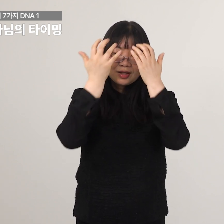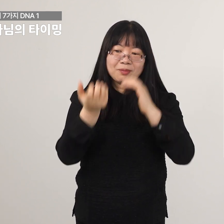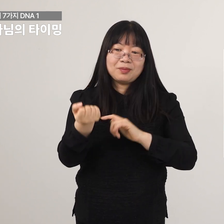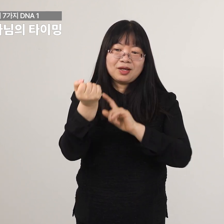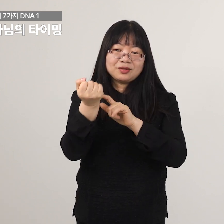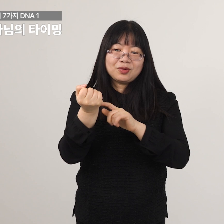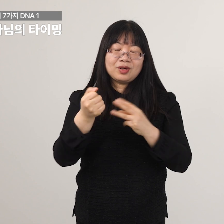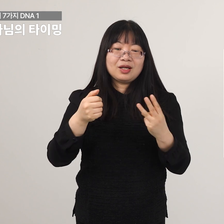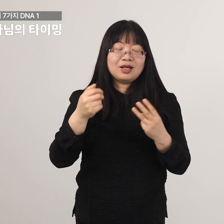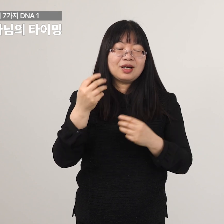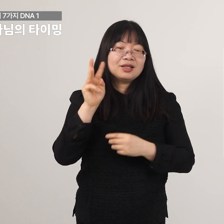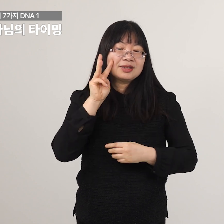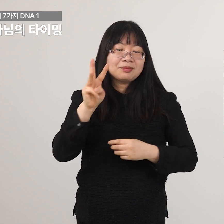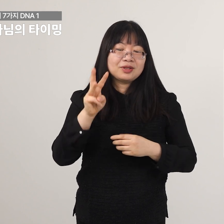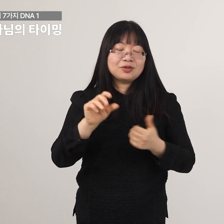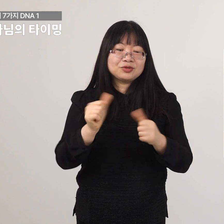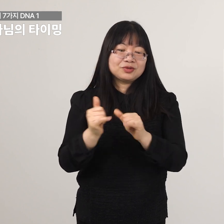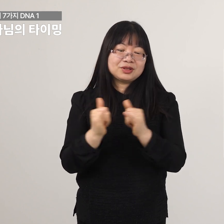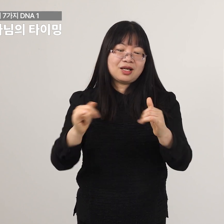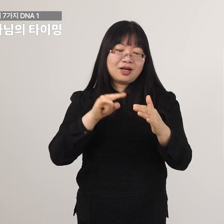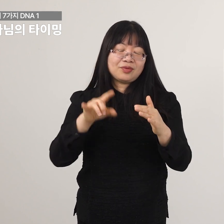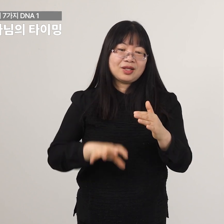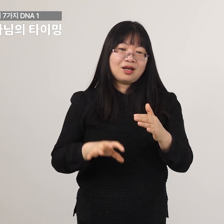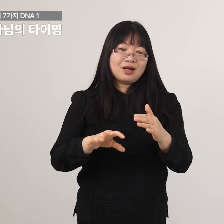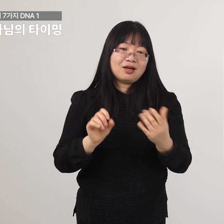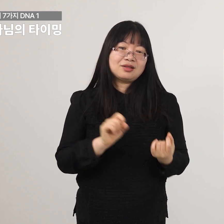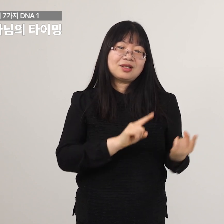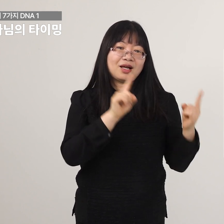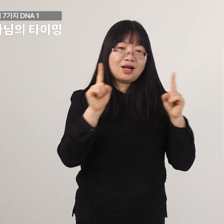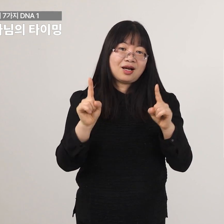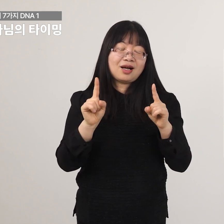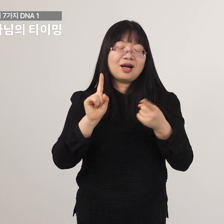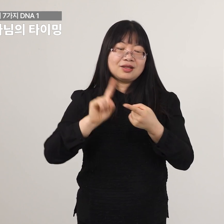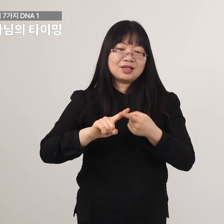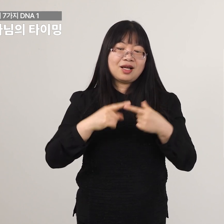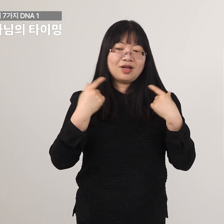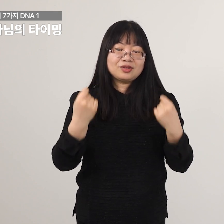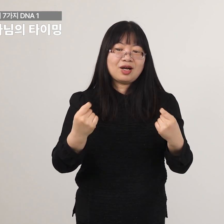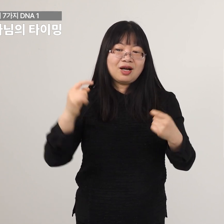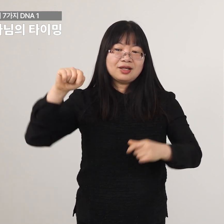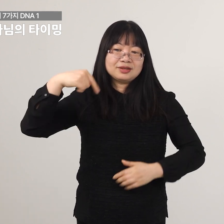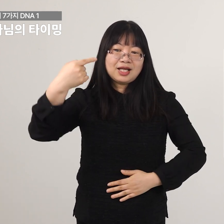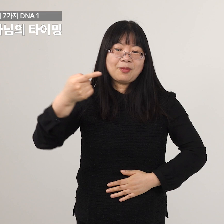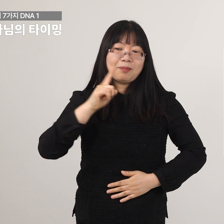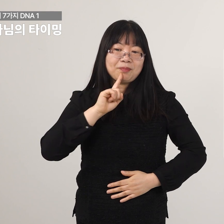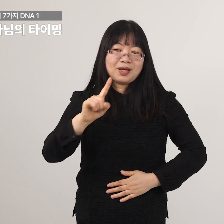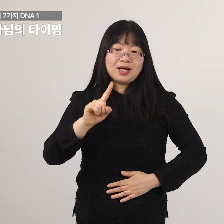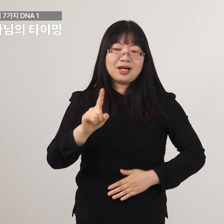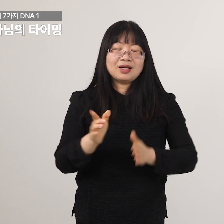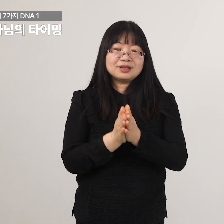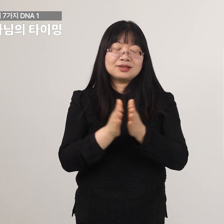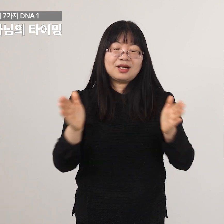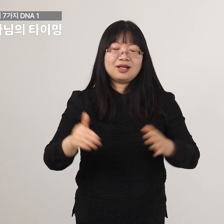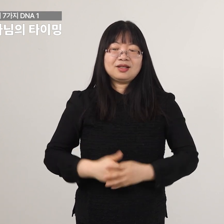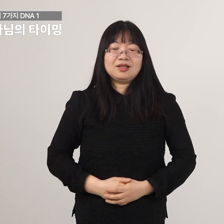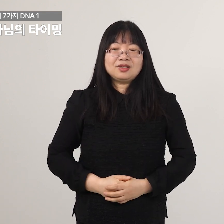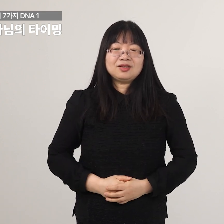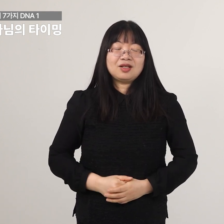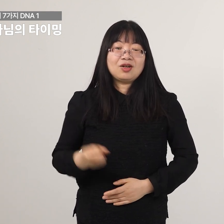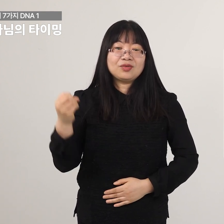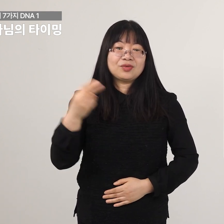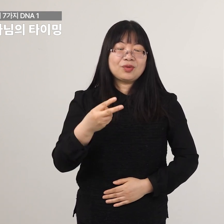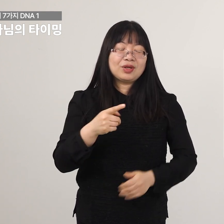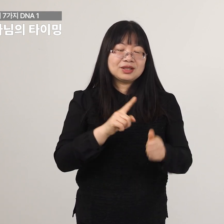받고 제3일에 죽은 자 가운데에서 살아날 것과 다음 절 다 같이 시작.